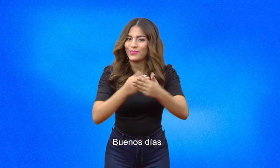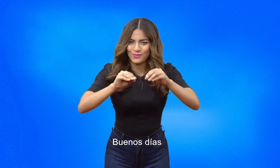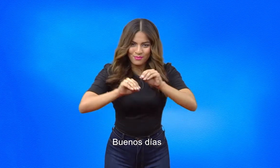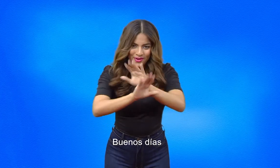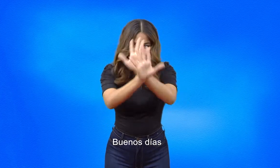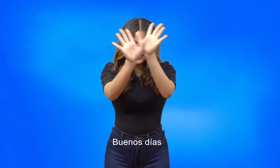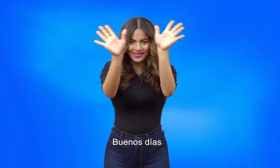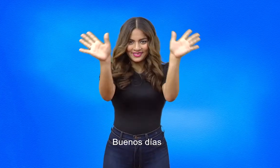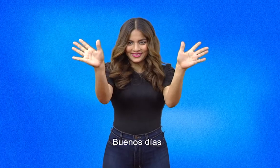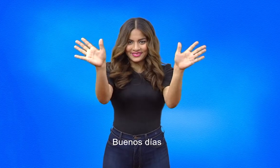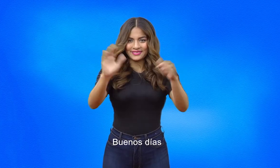Buenos días.